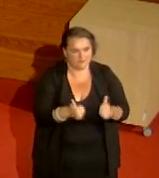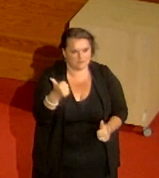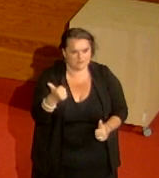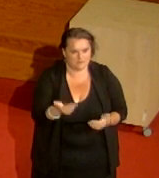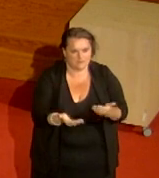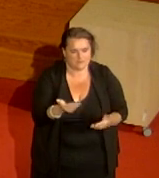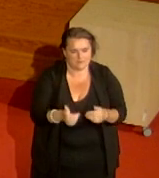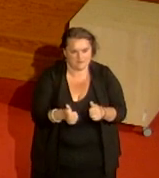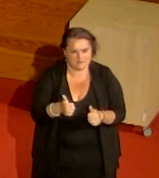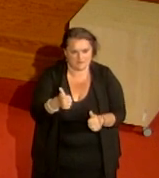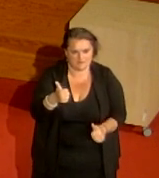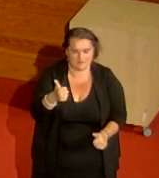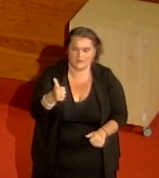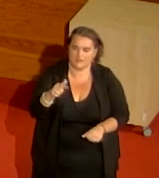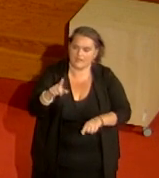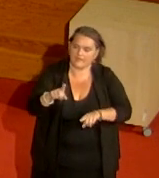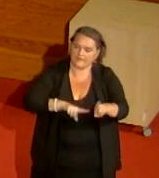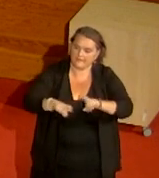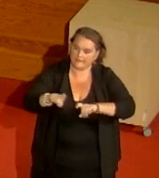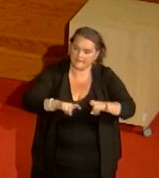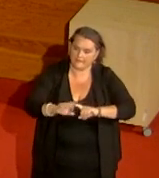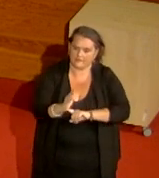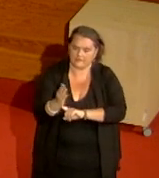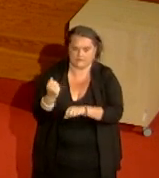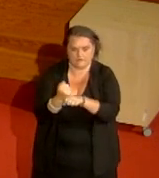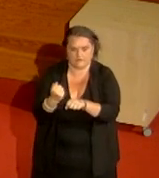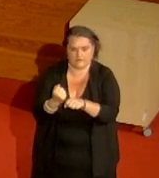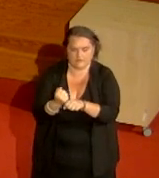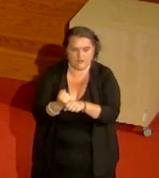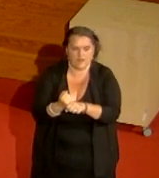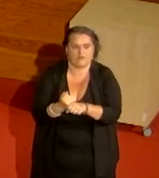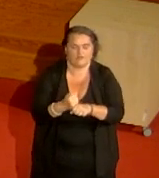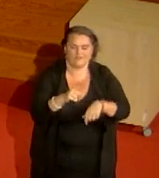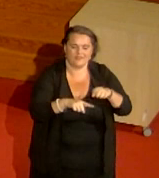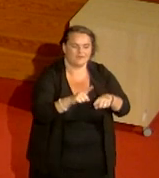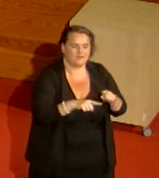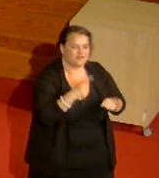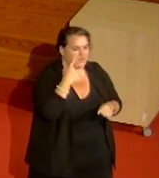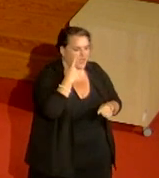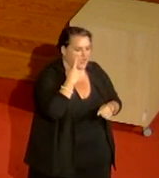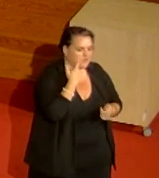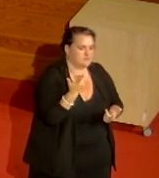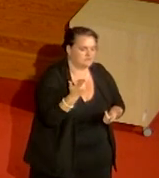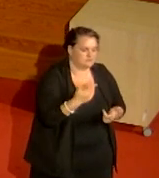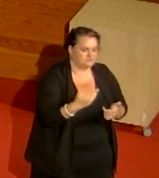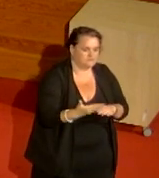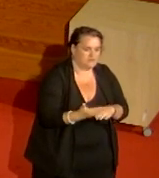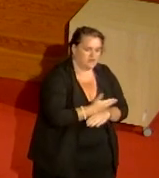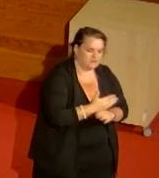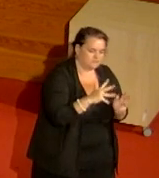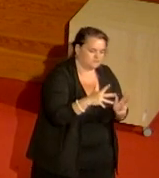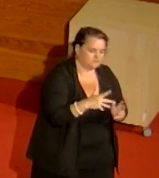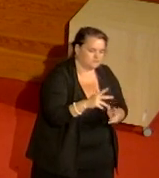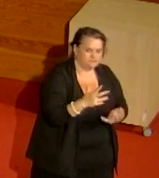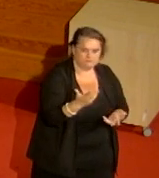más a los candidatos a determinados eh trabajos eh eh e y que nos evitan o que se utilizan